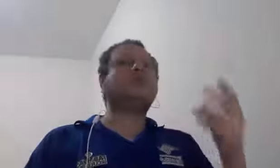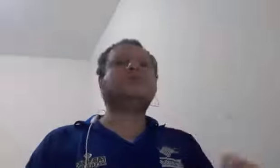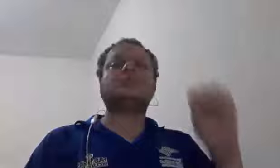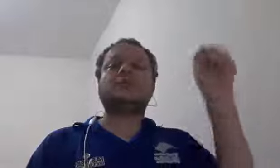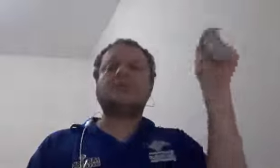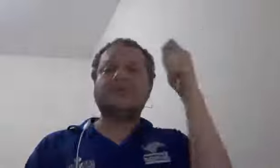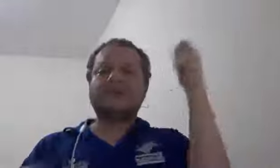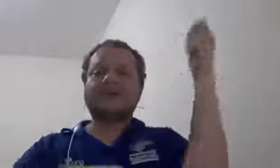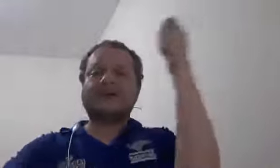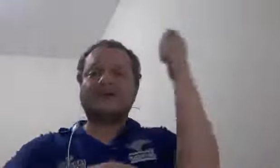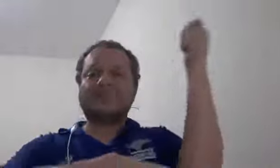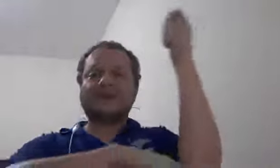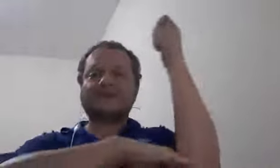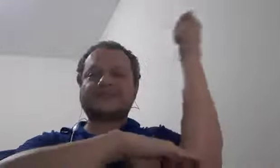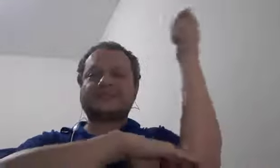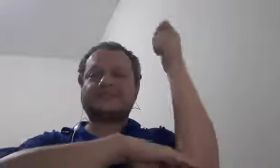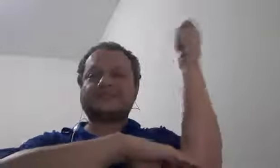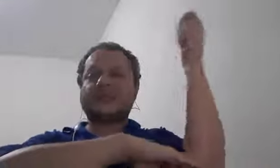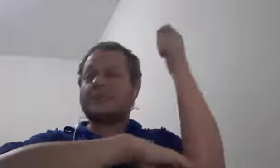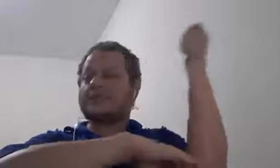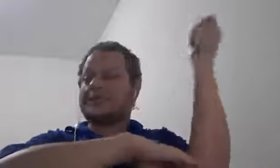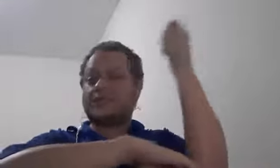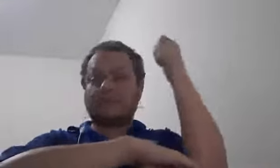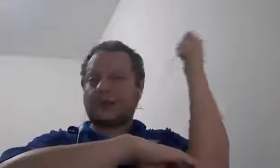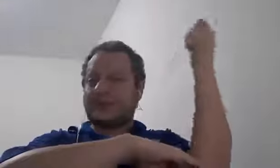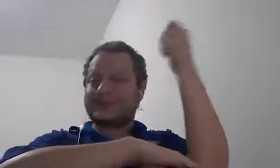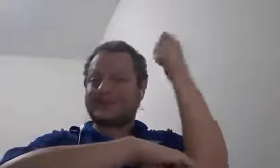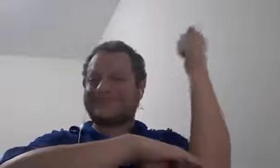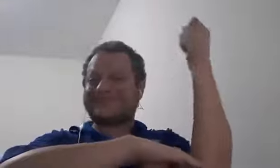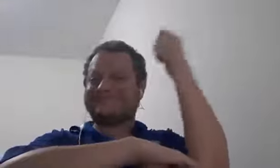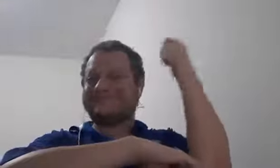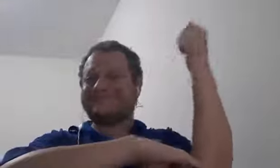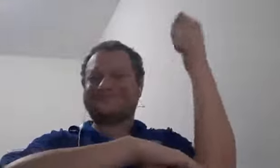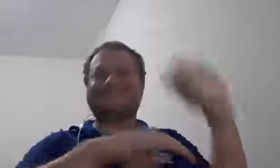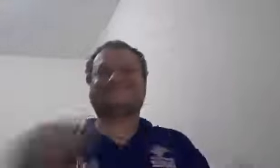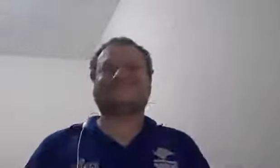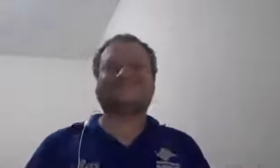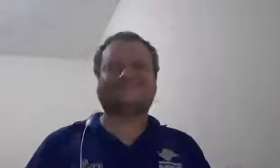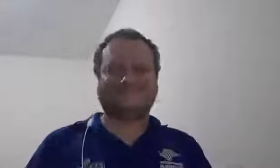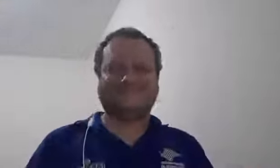Ou Trianon MASP. Que é o mesmo sinal de Paulista.